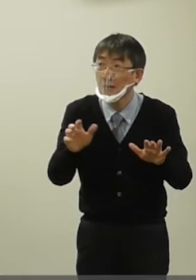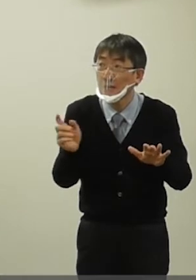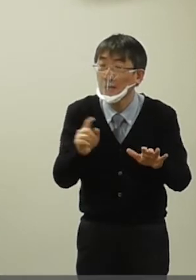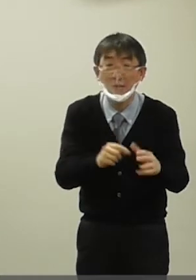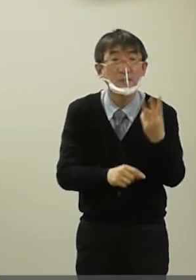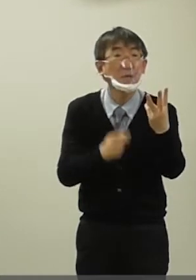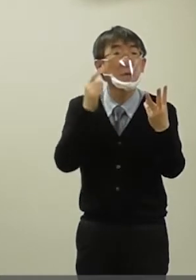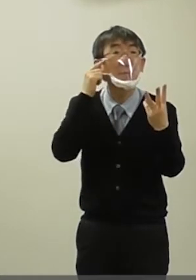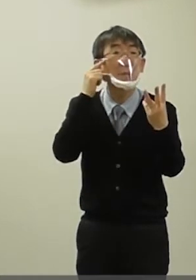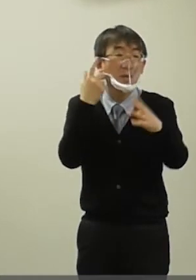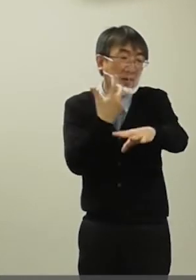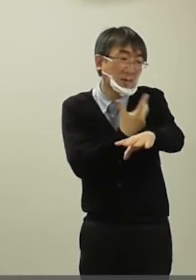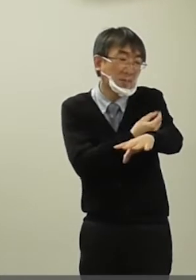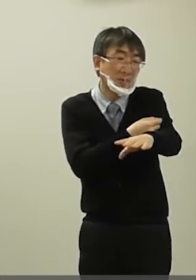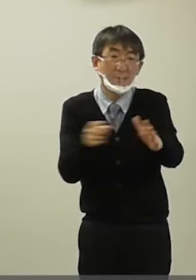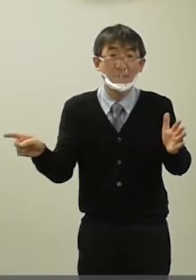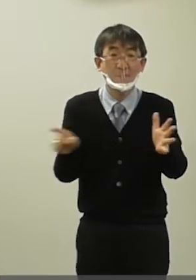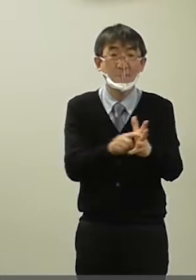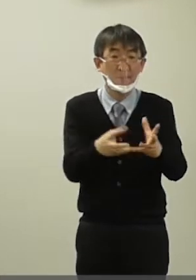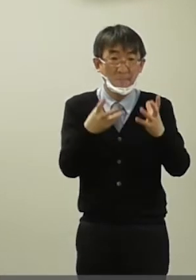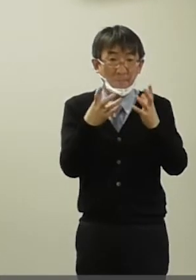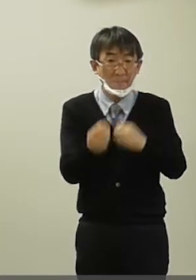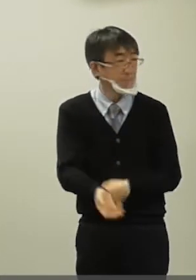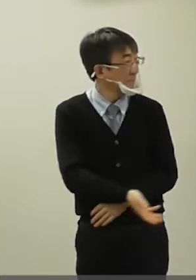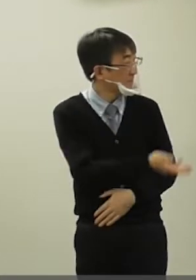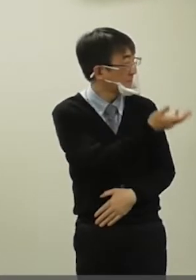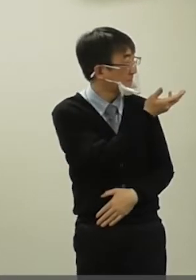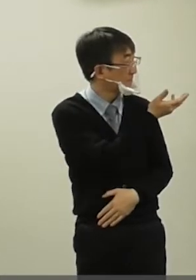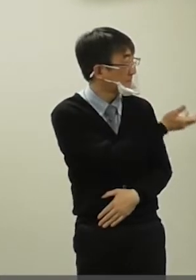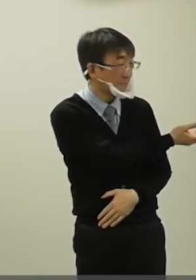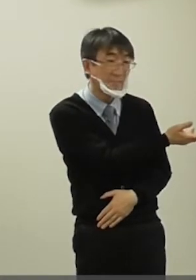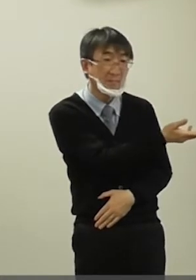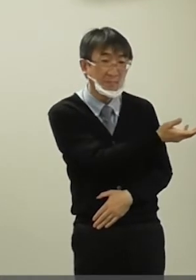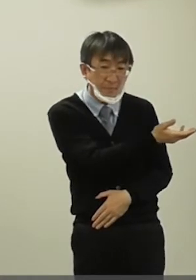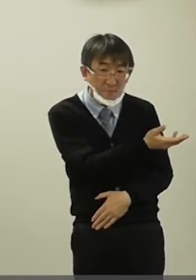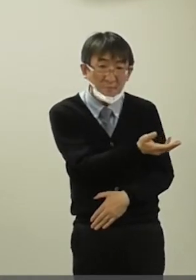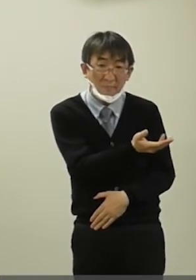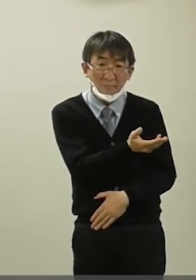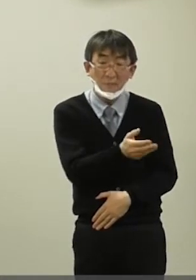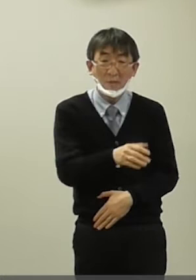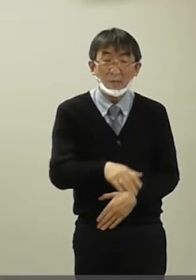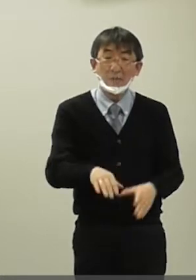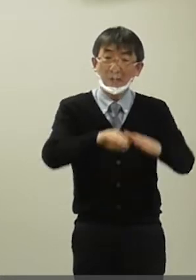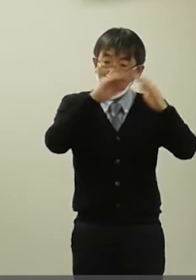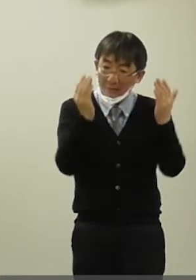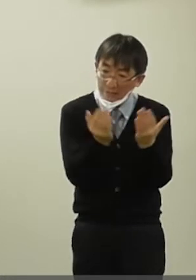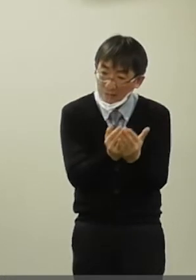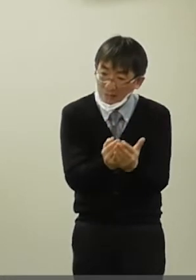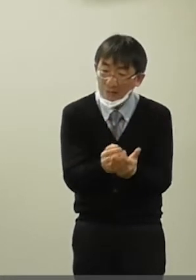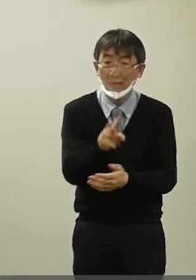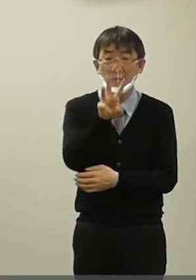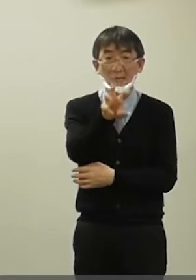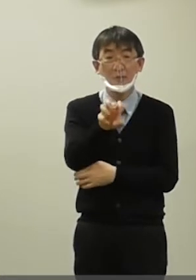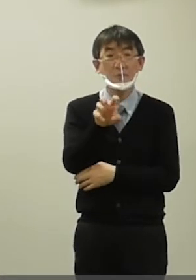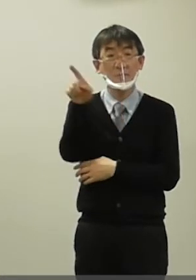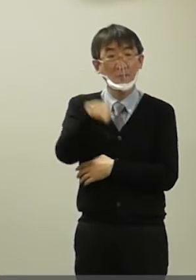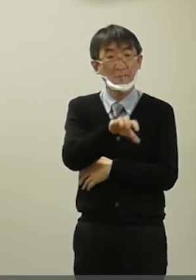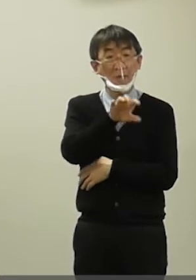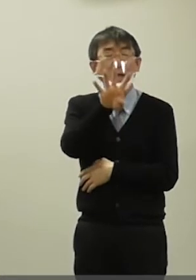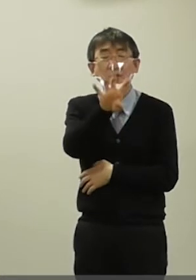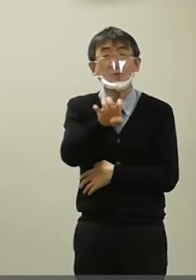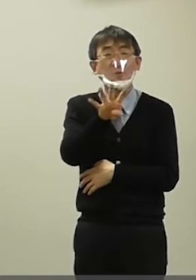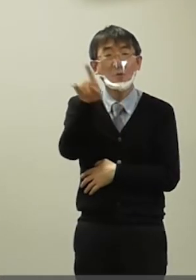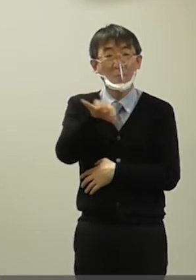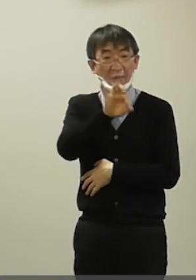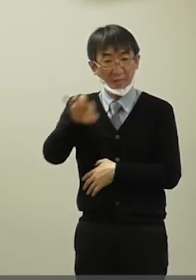おりますこのような形でですね対象者の44.4%これはうや税制の走力